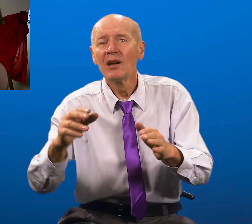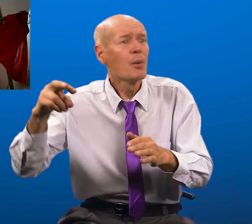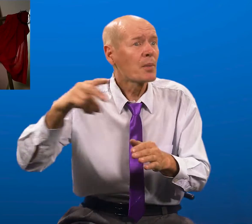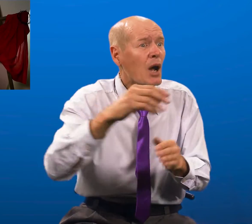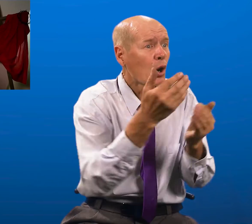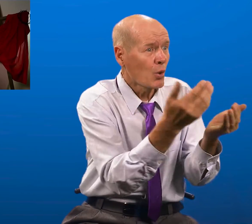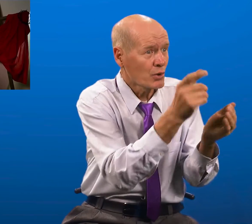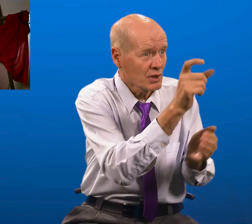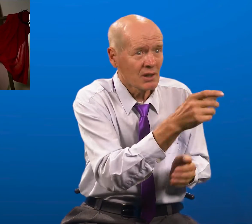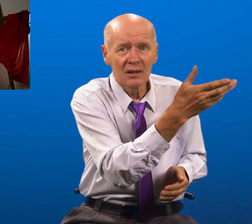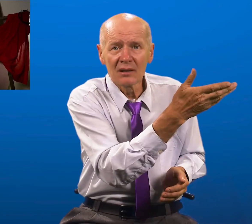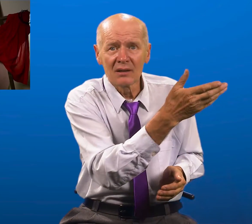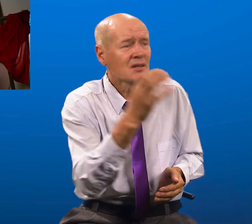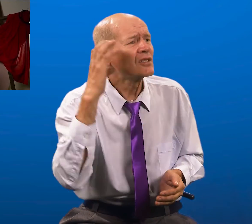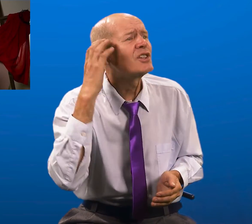Прохожий,